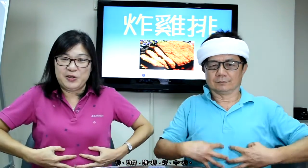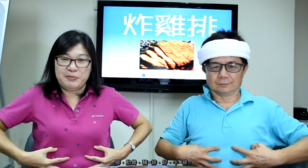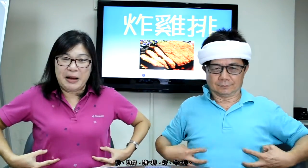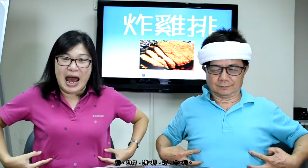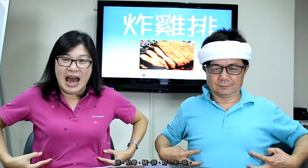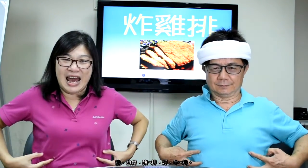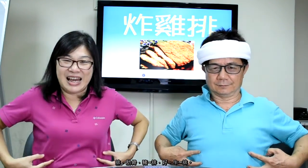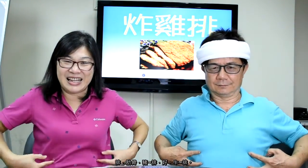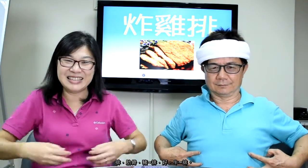排，